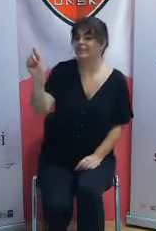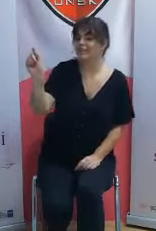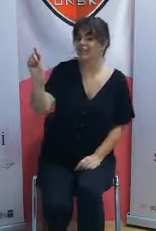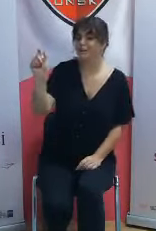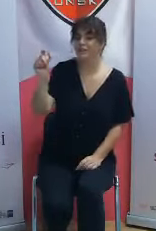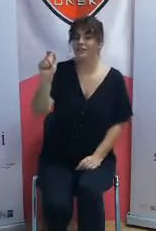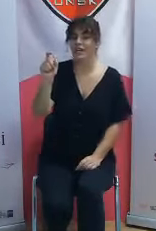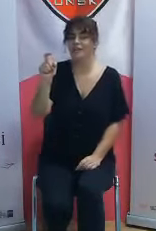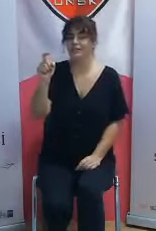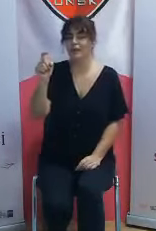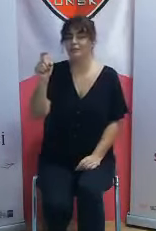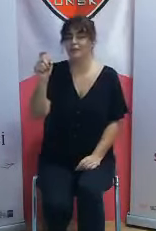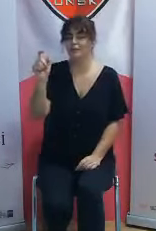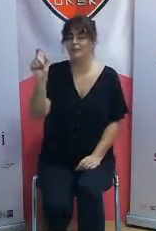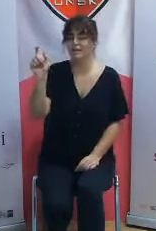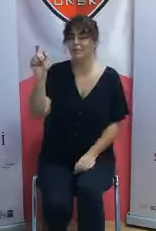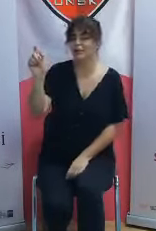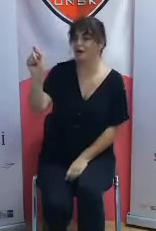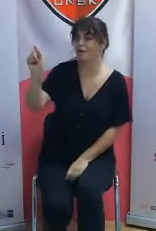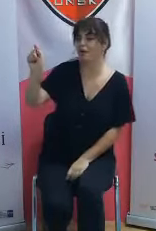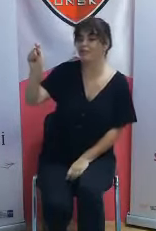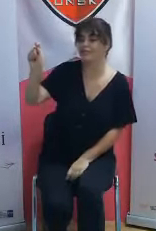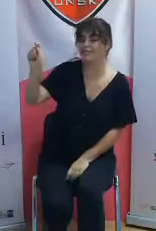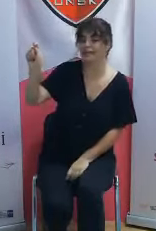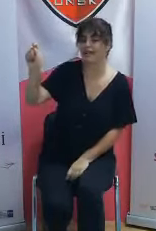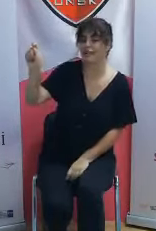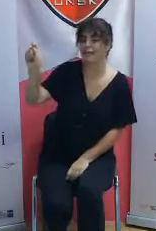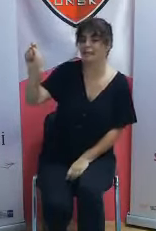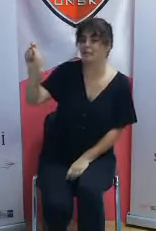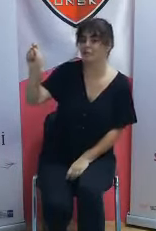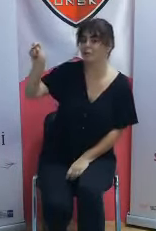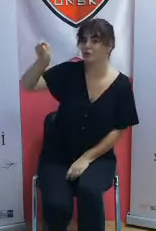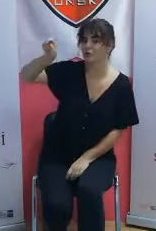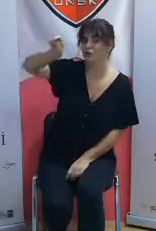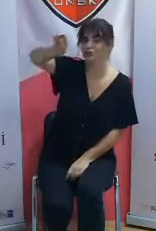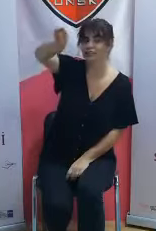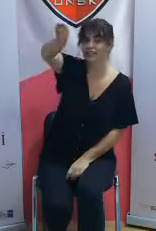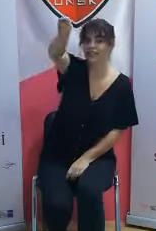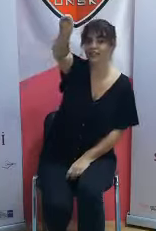T. İşaret parmağımızla baş parmağımızı T yapıyoruz. Şu şekilde.